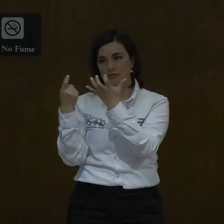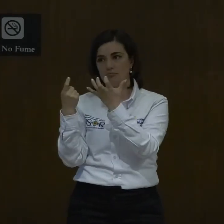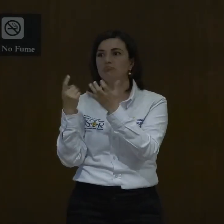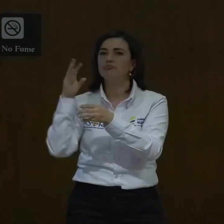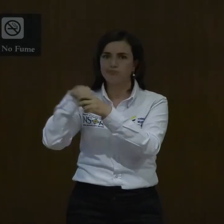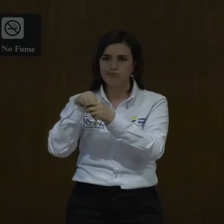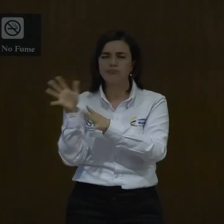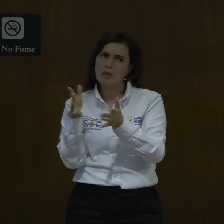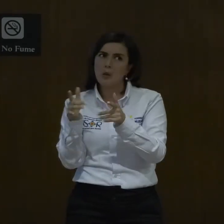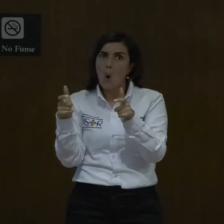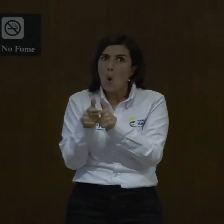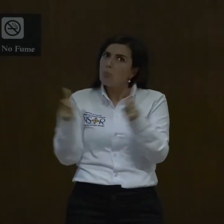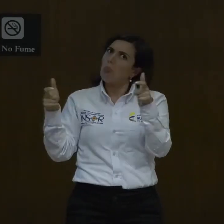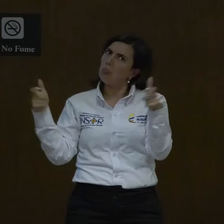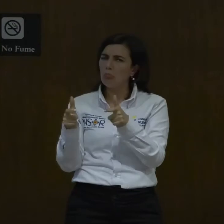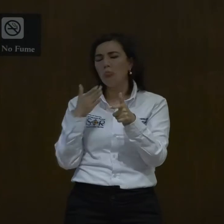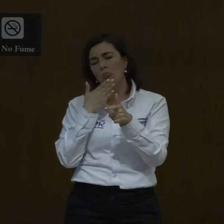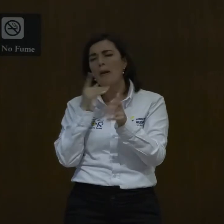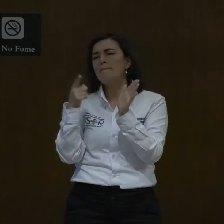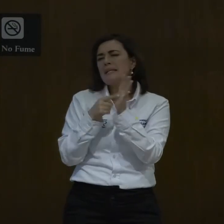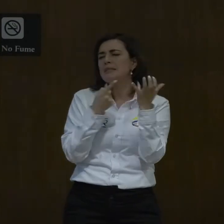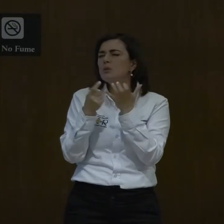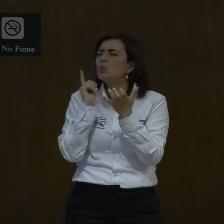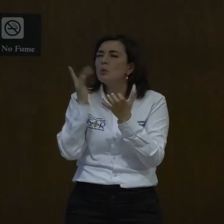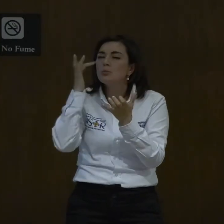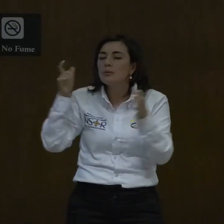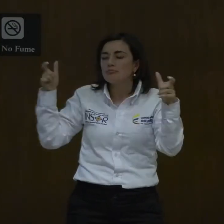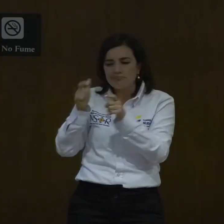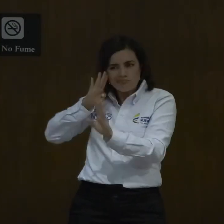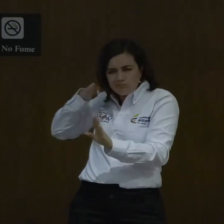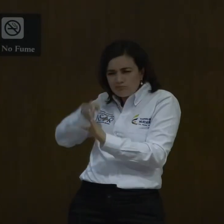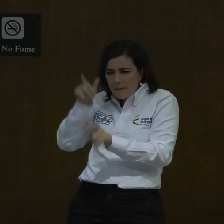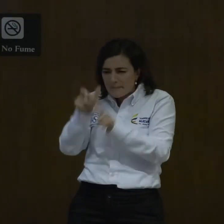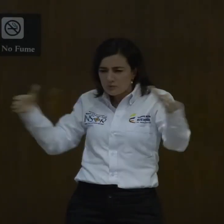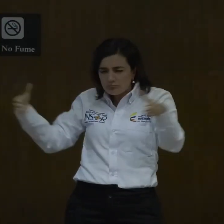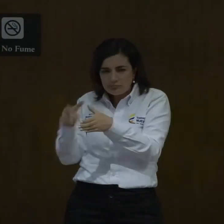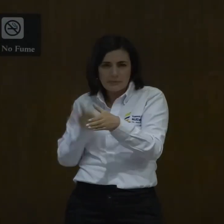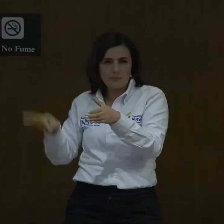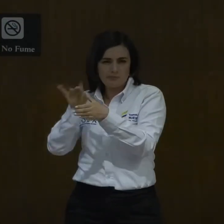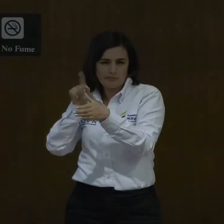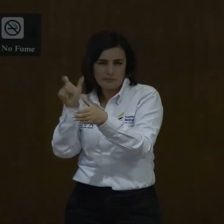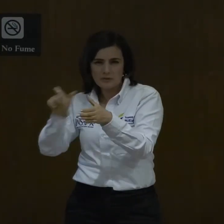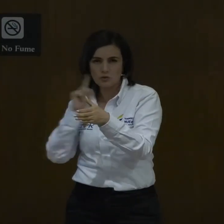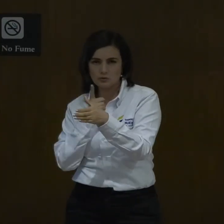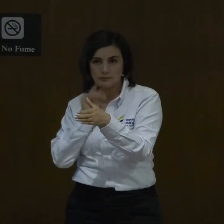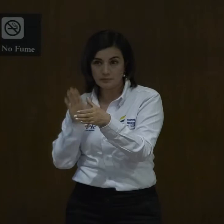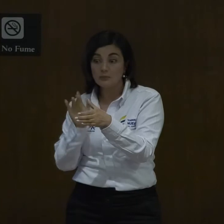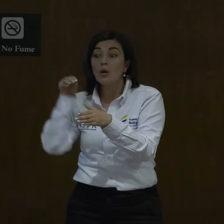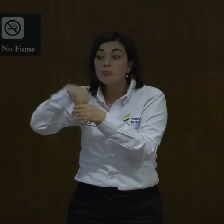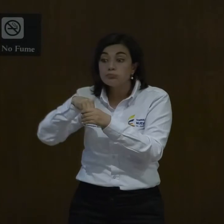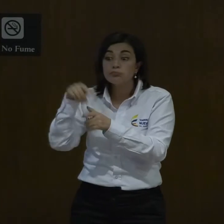porque trabaja con una población muy especializada de alumnos. Pero a pesar de ser